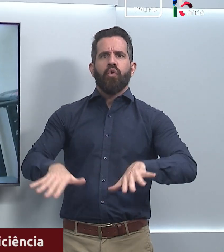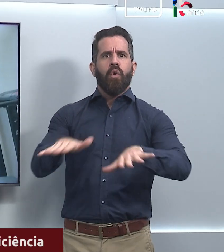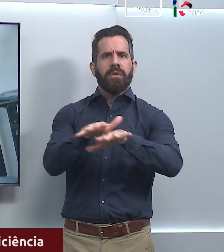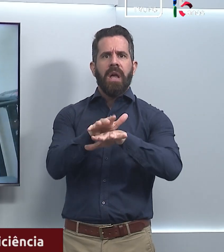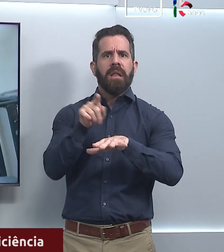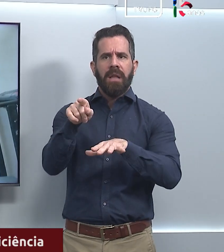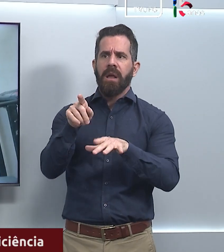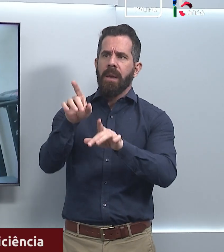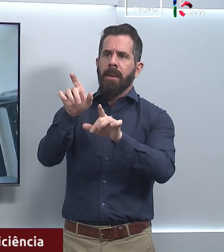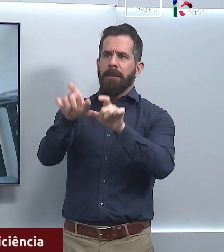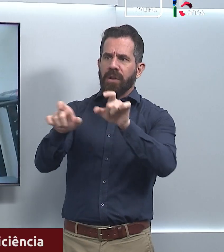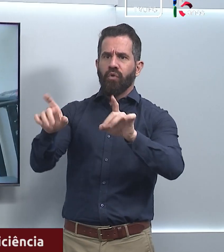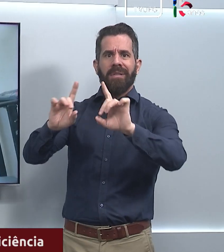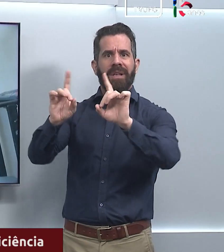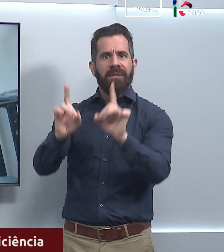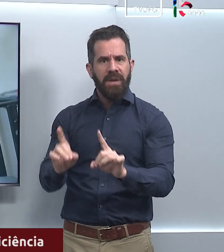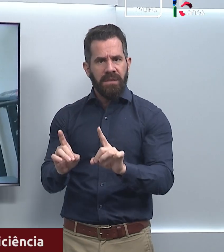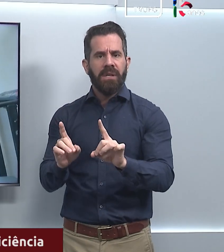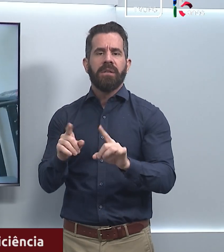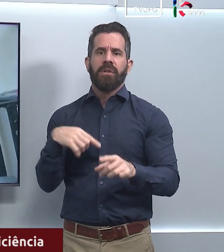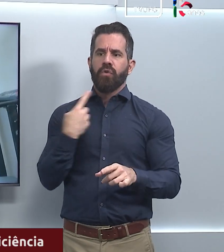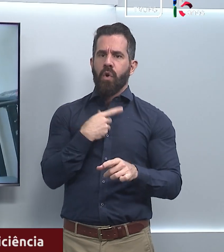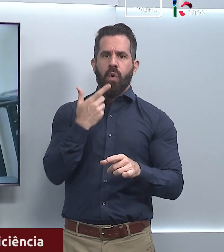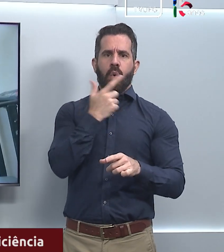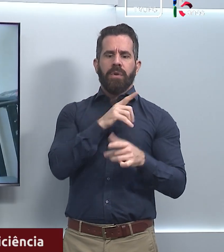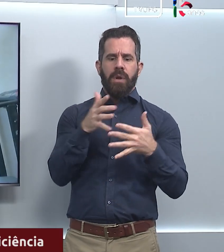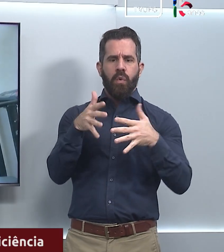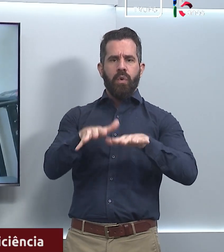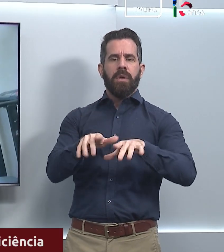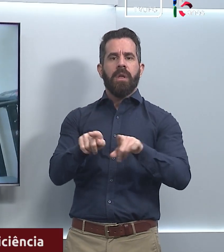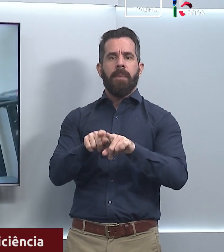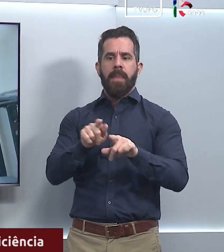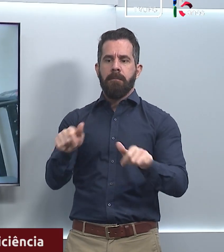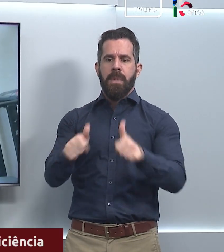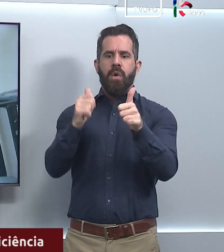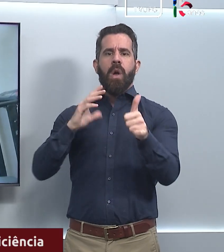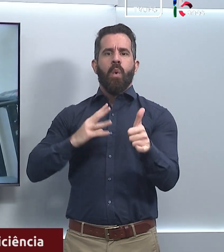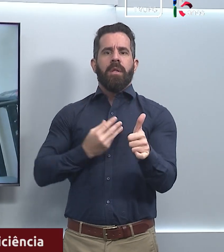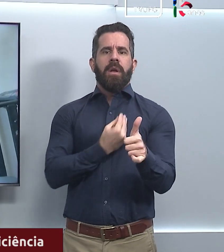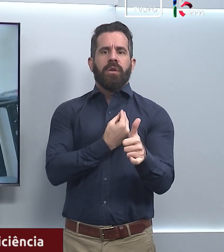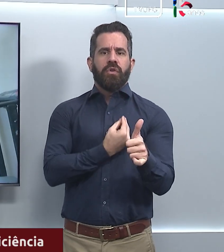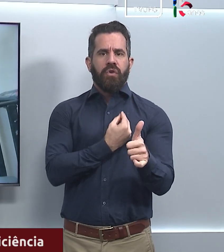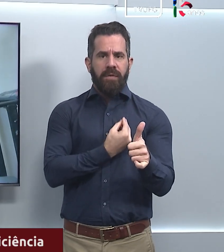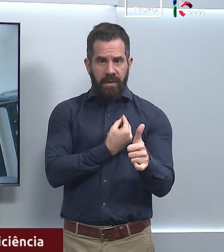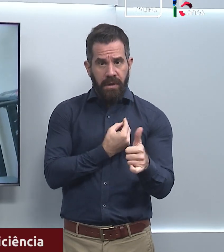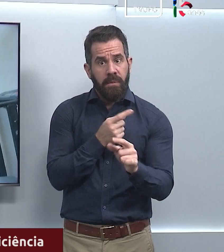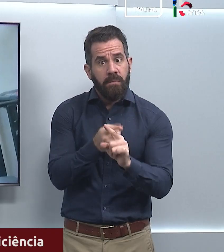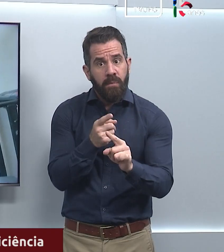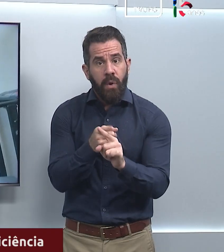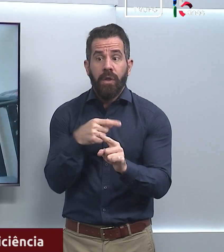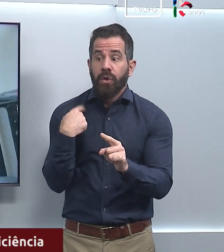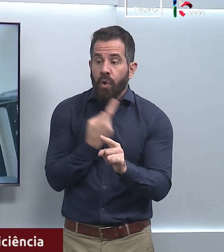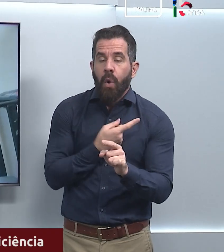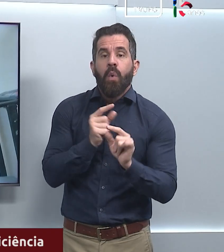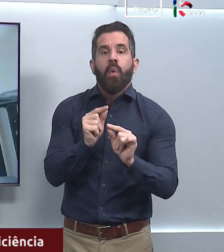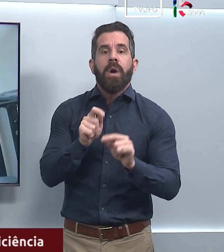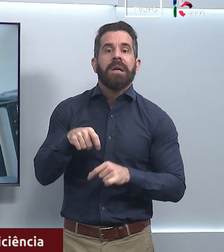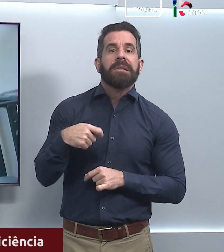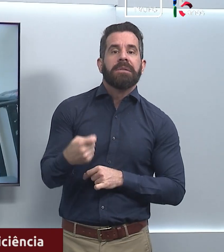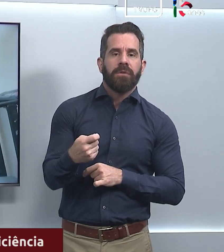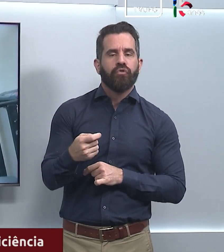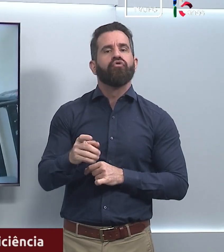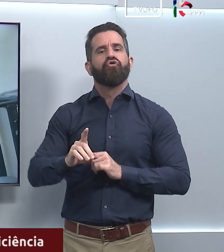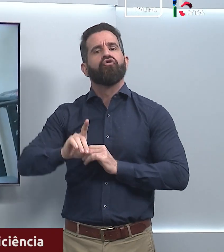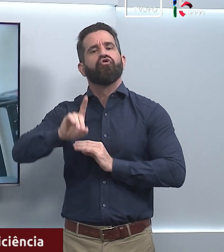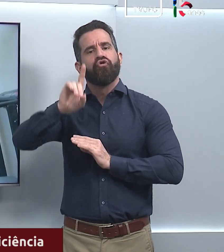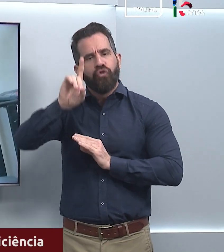para a nossa inclusão e para melhorar a nossa qualidade de vida, porque nós temos o direito a